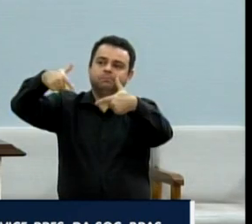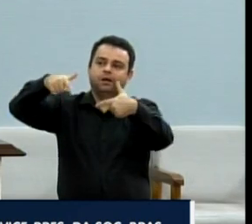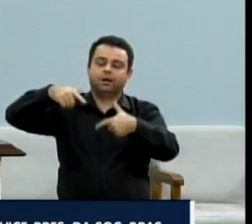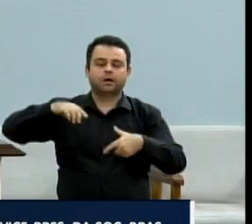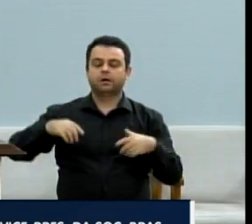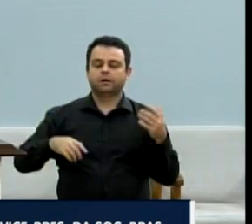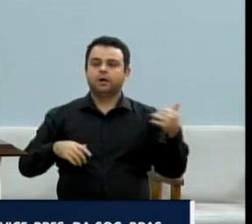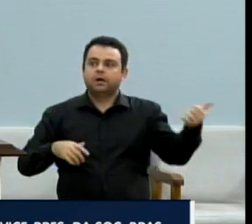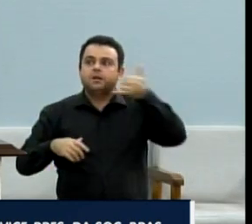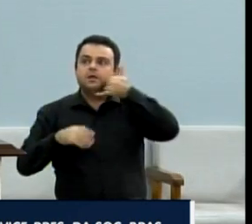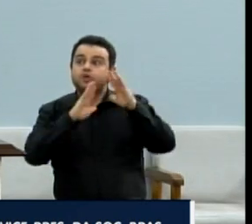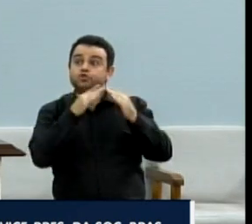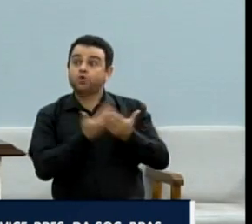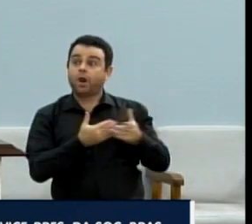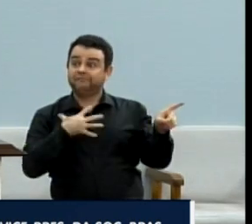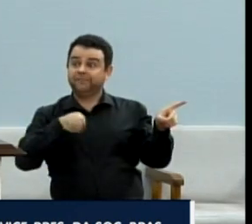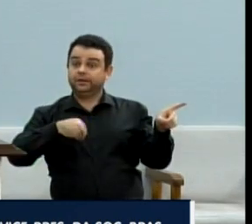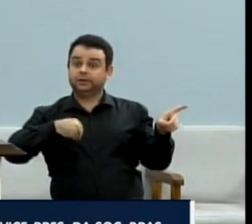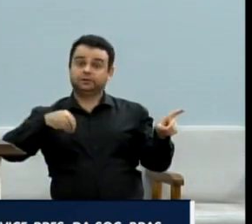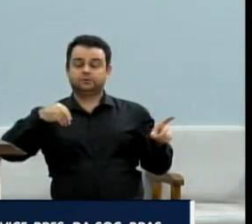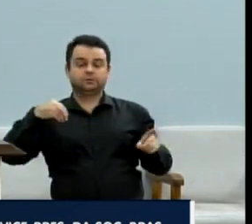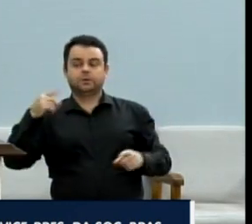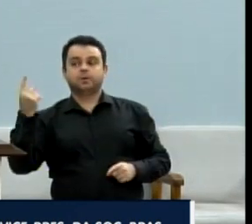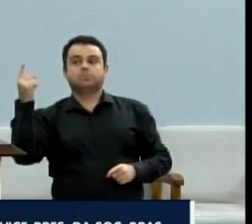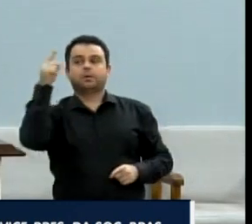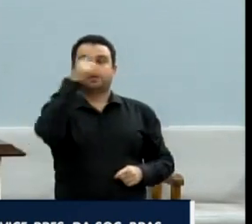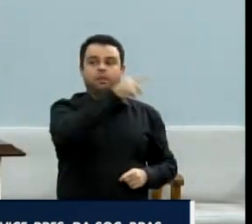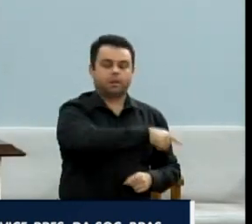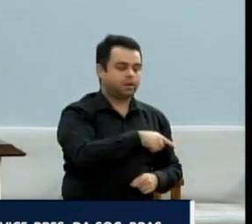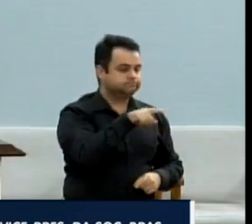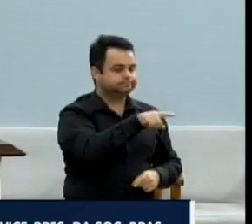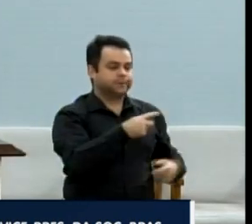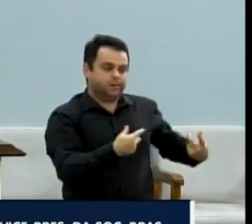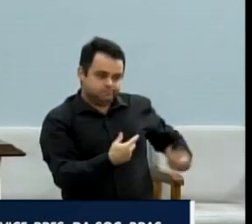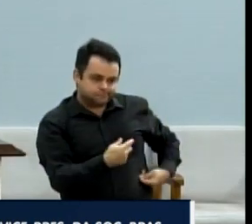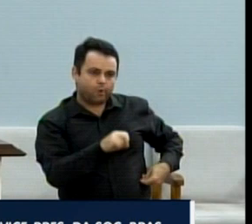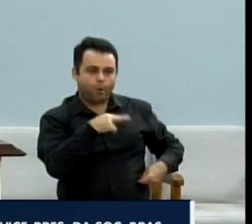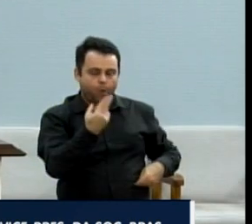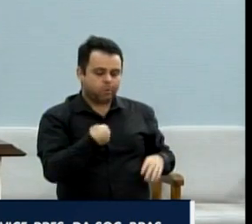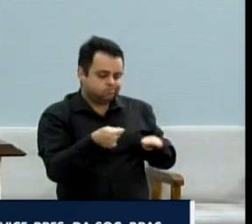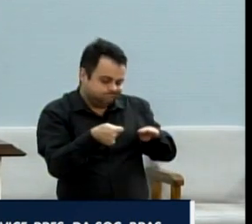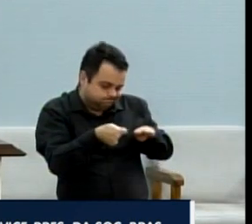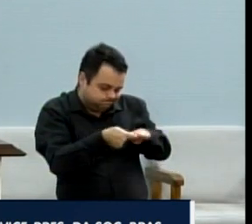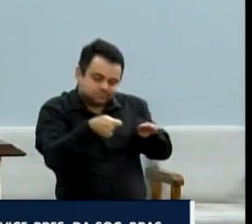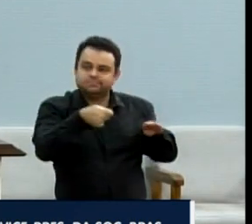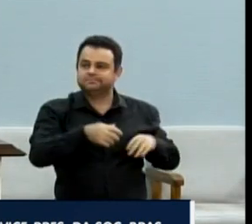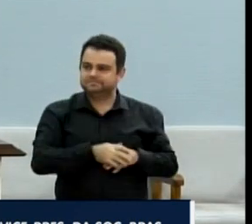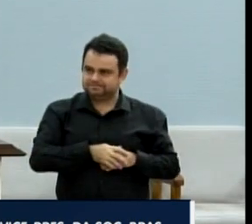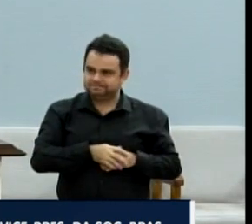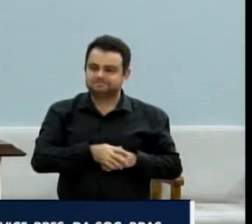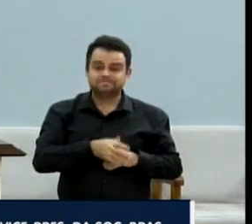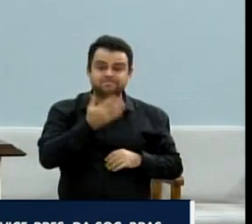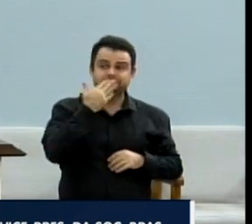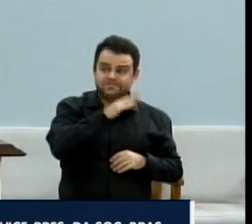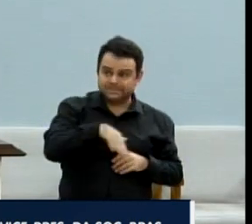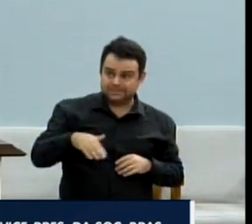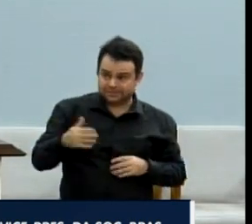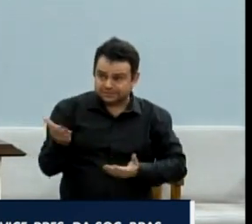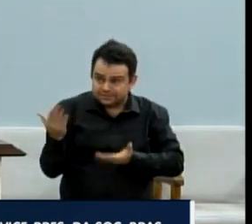para fazer aplicação de insulina ou medir o nível da glicose. São crianças e adolescentes que eram,